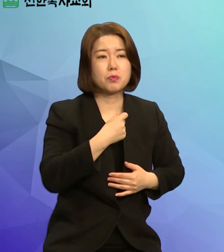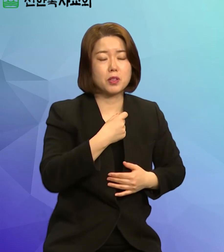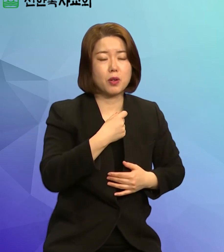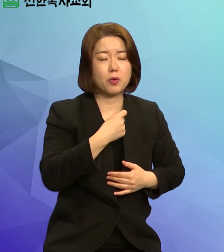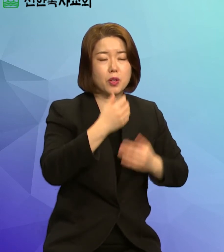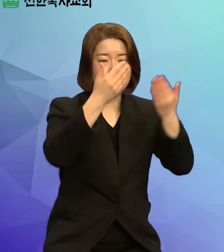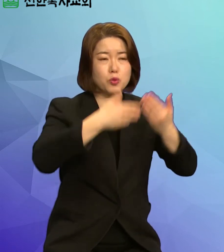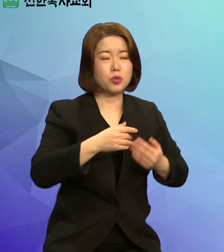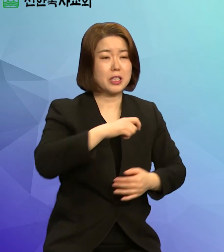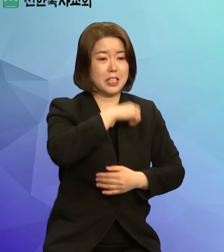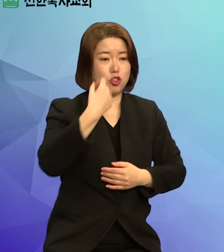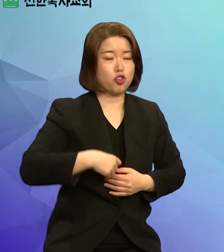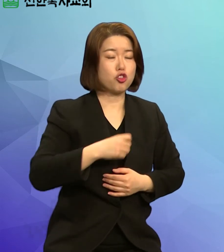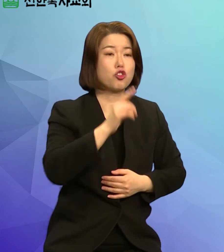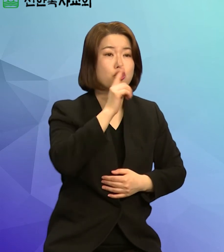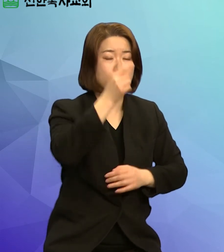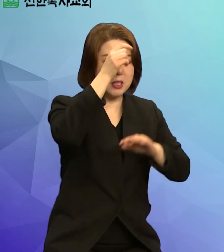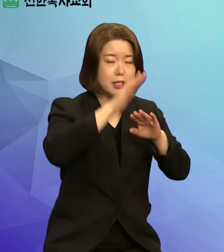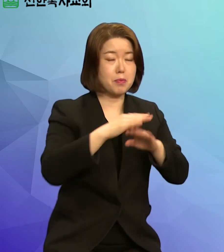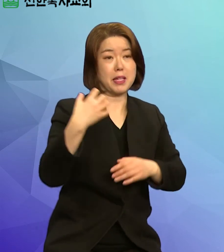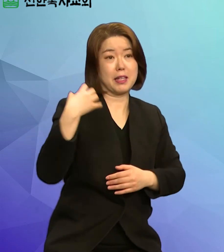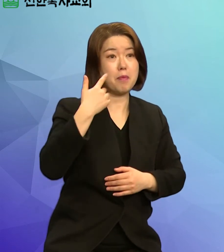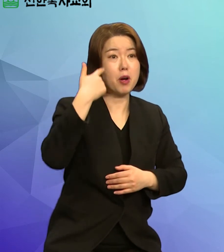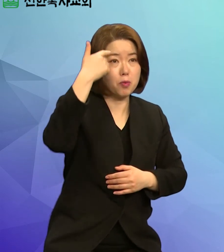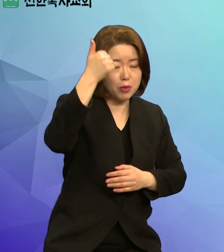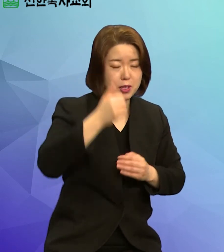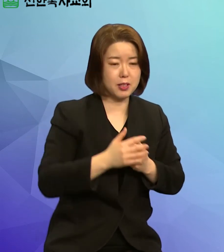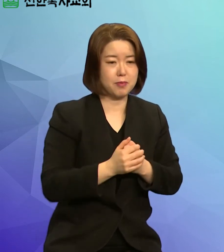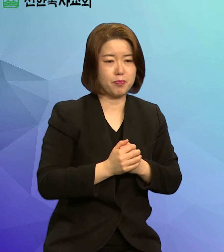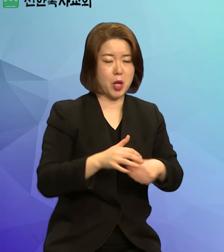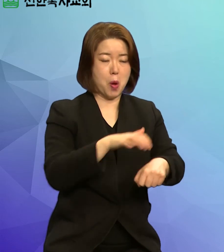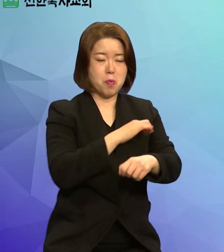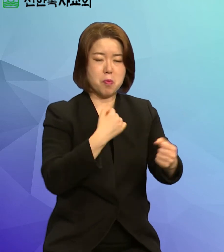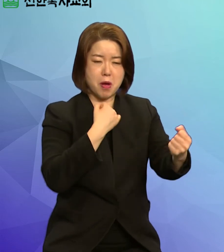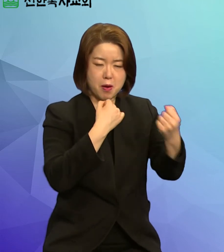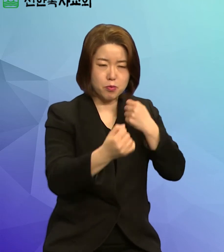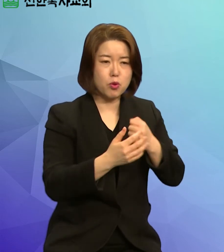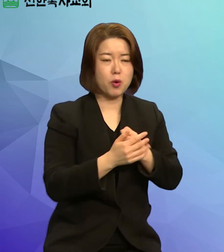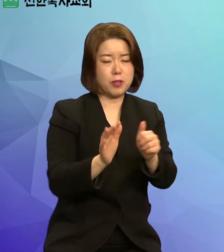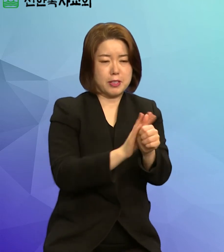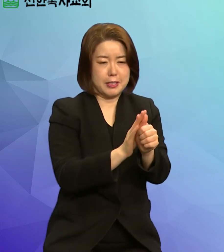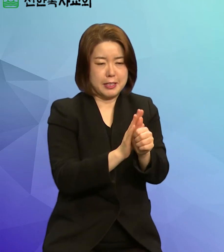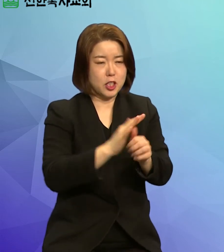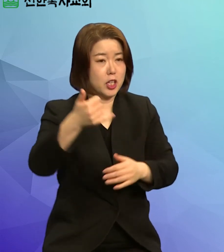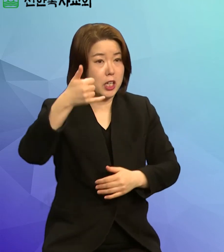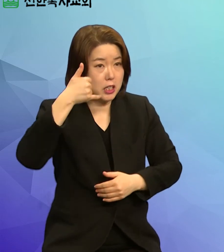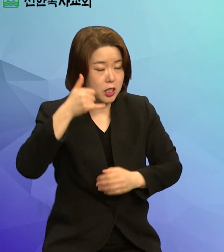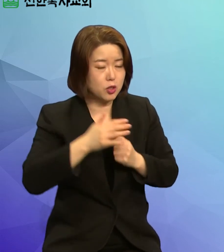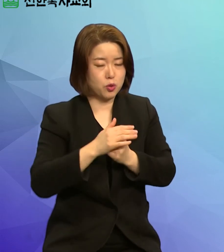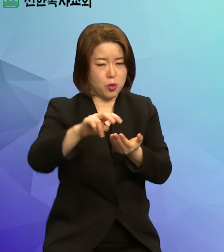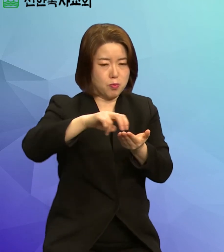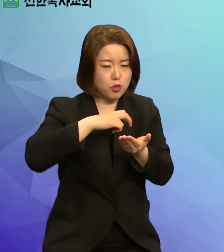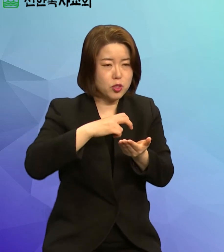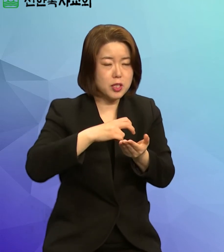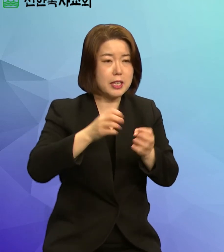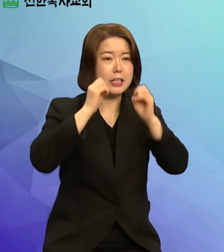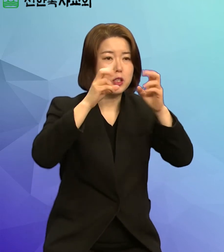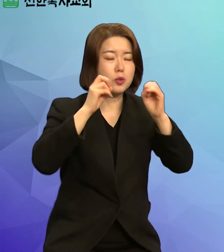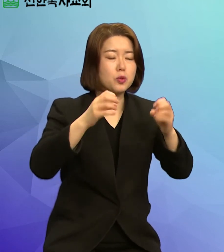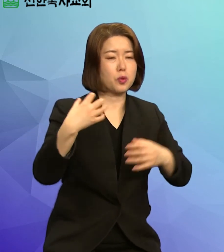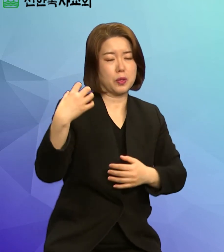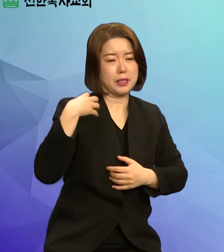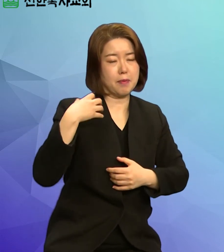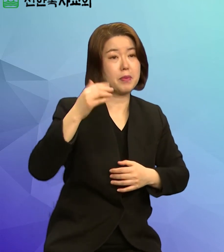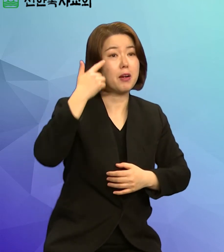주신 중국어 예배 담당 목사님, 번거로움도 마다하지 않으시고 친절하게 전화해 주시고 문자 주신 선교 담당